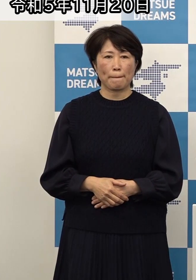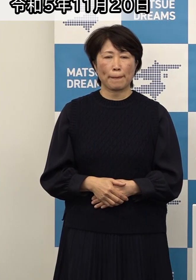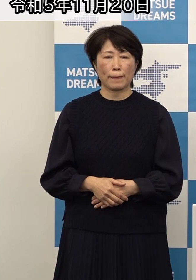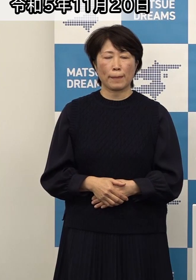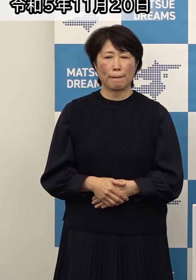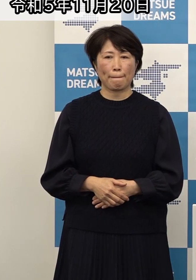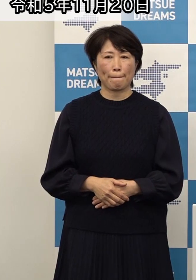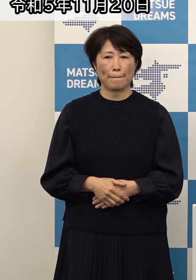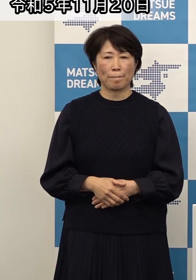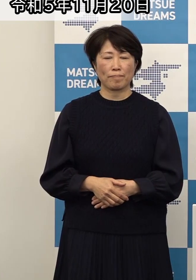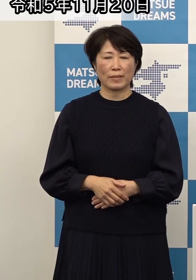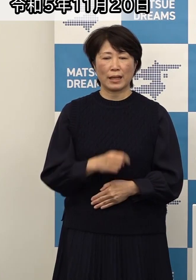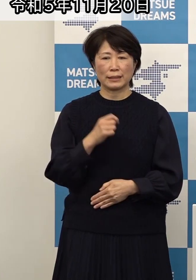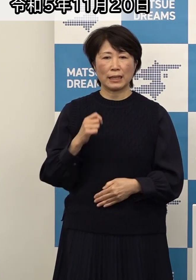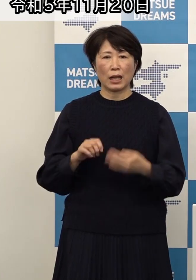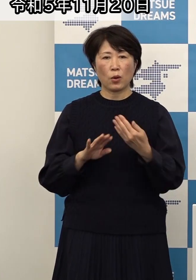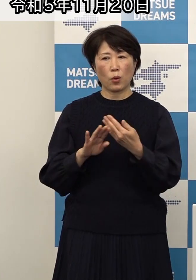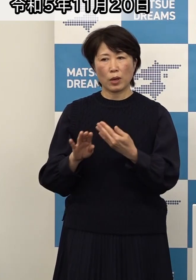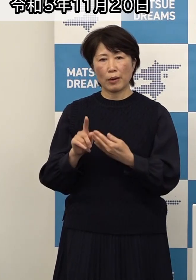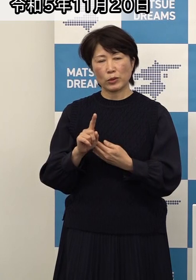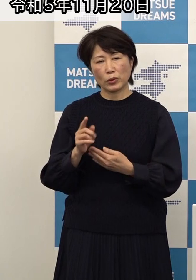他はよろしいでしょうか。